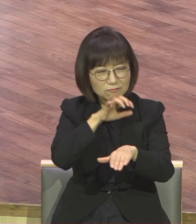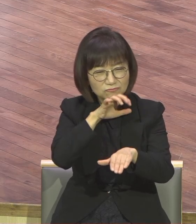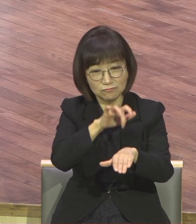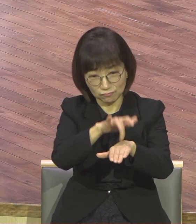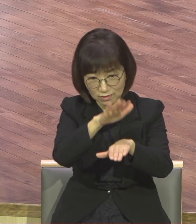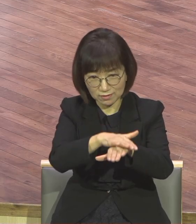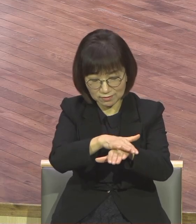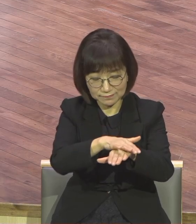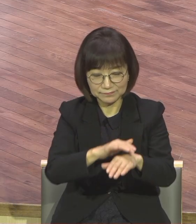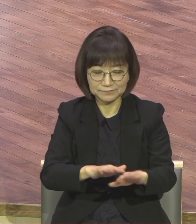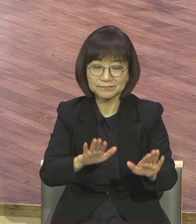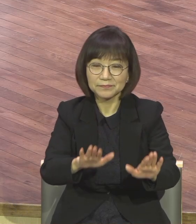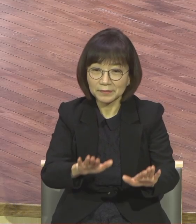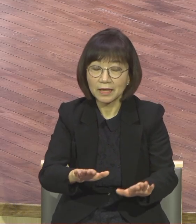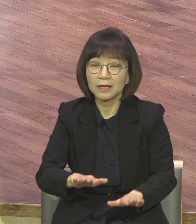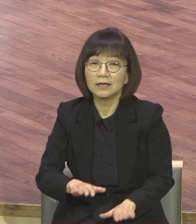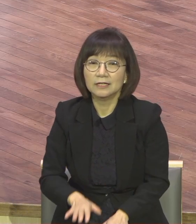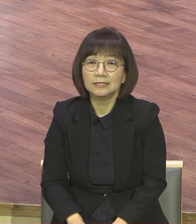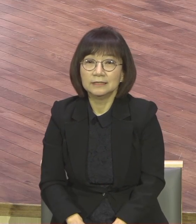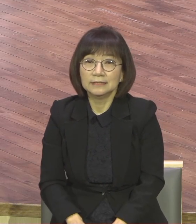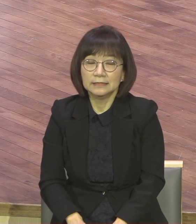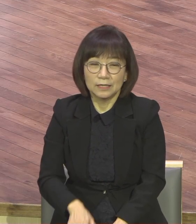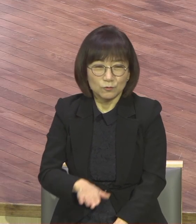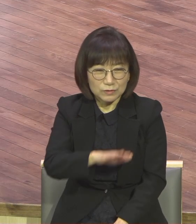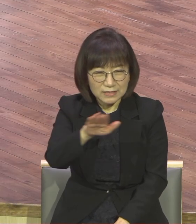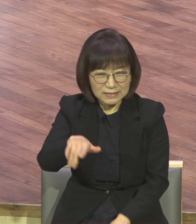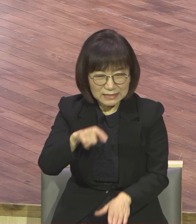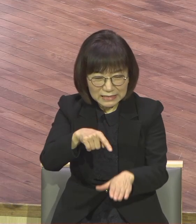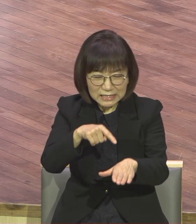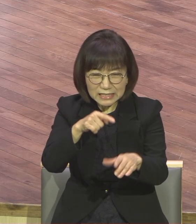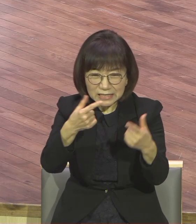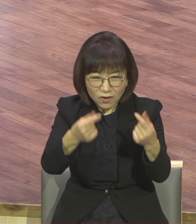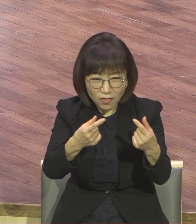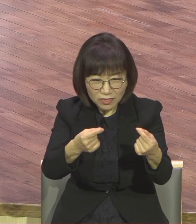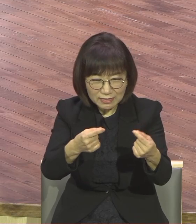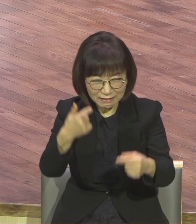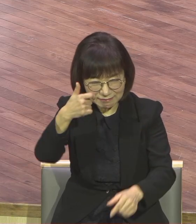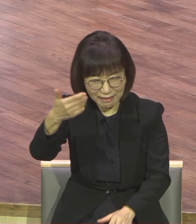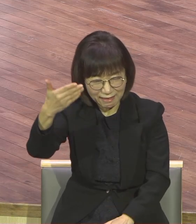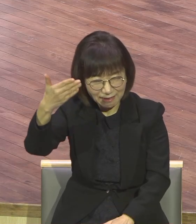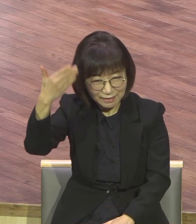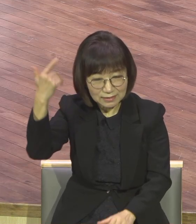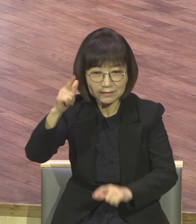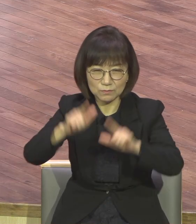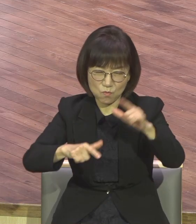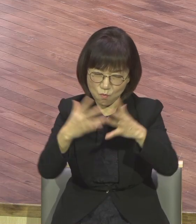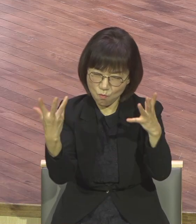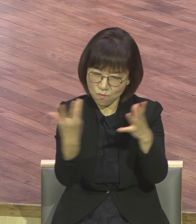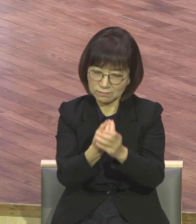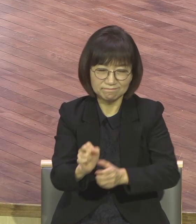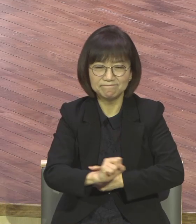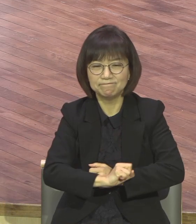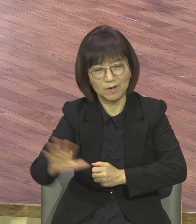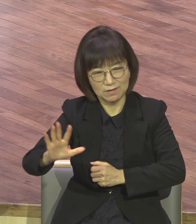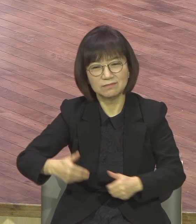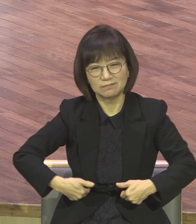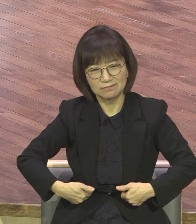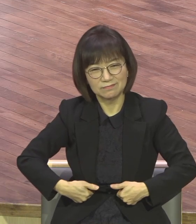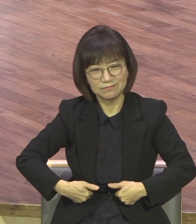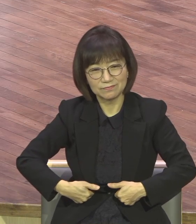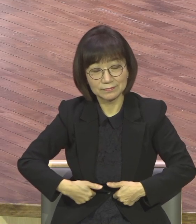우리는 이런 예틀을 완전히 깨야 됩니다. 완전히 깨야